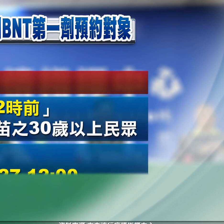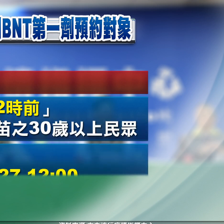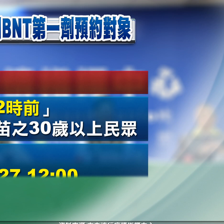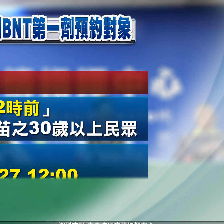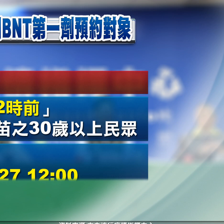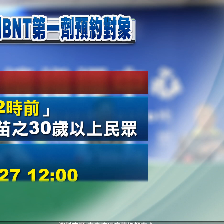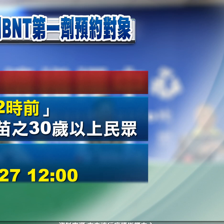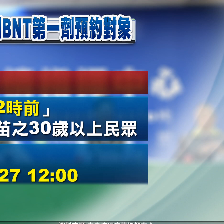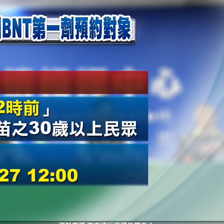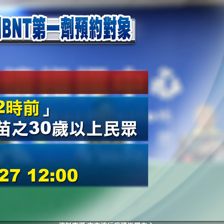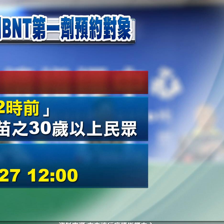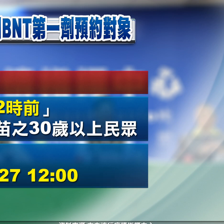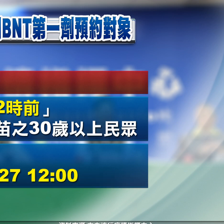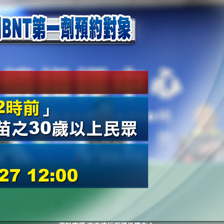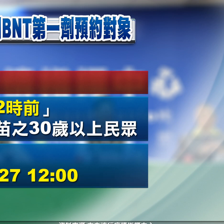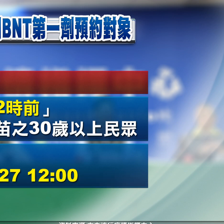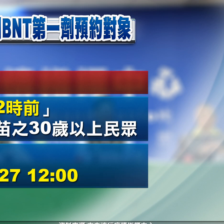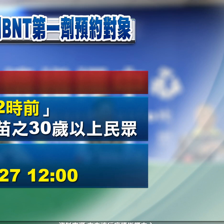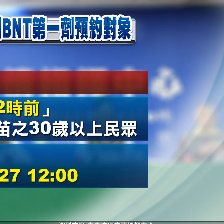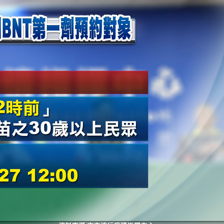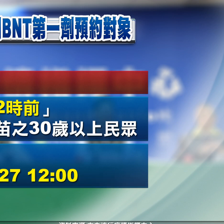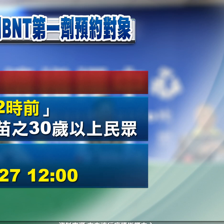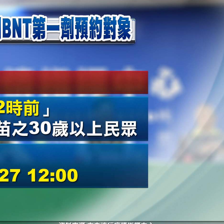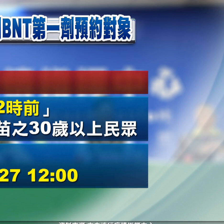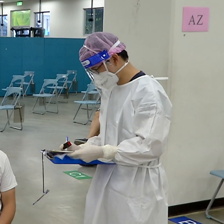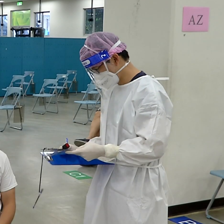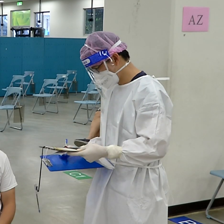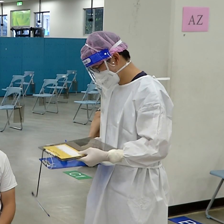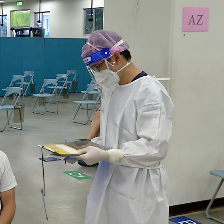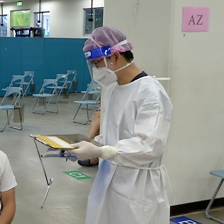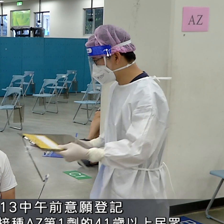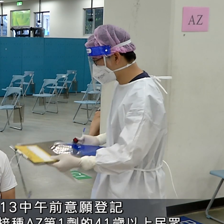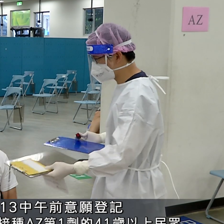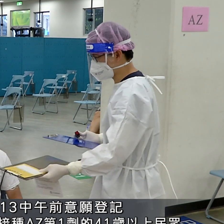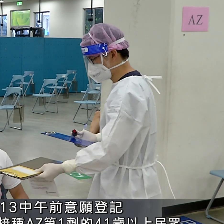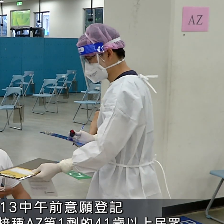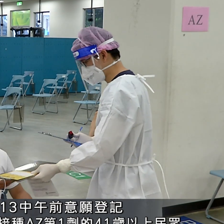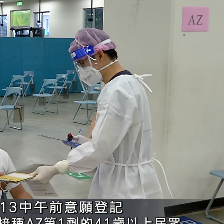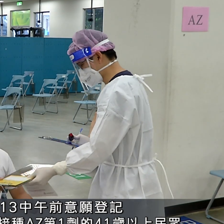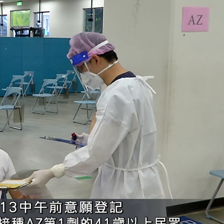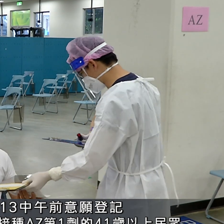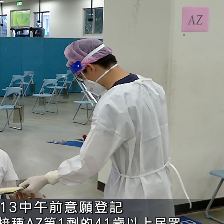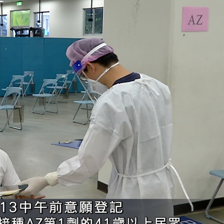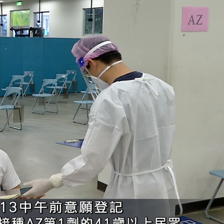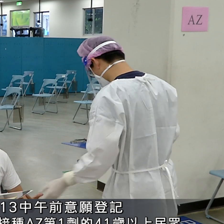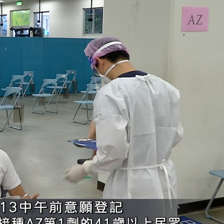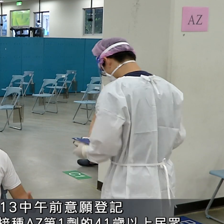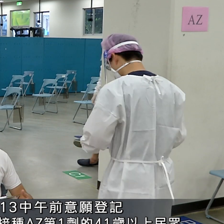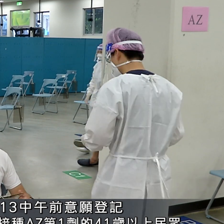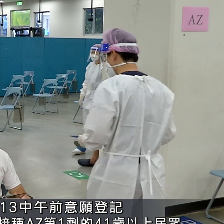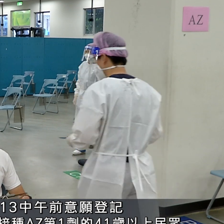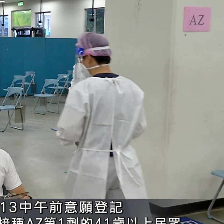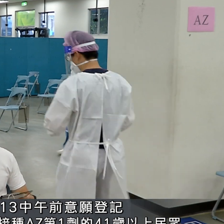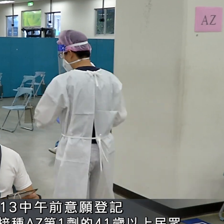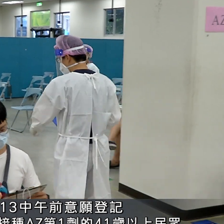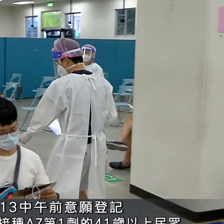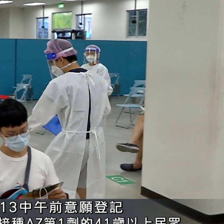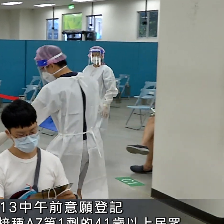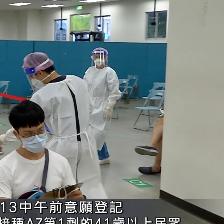26号下午4点到27号中午12点。另外再加开10月13号中午前意愿登记，且